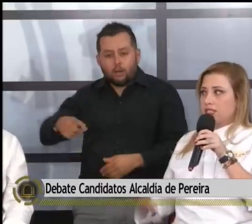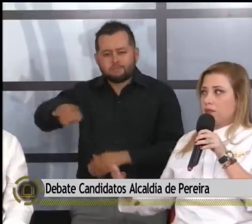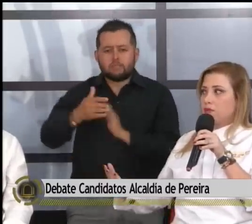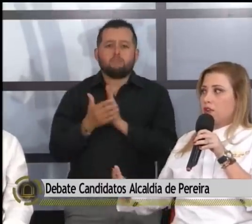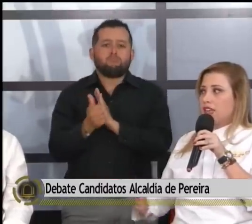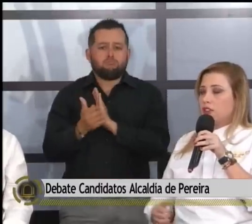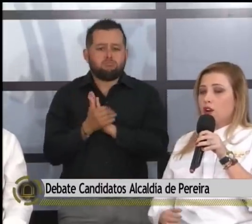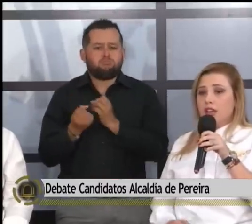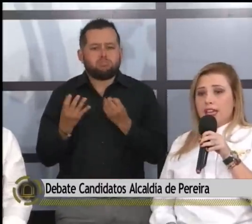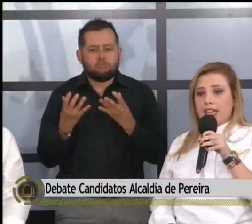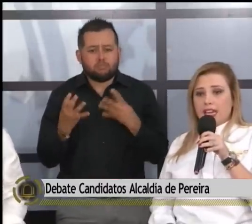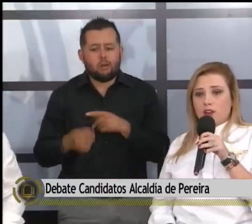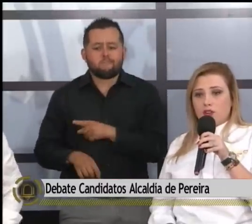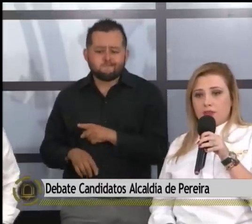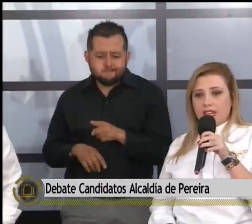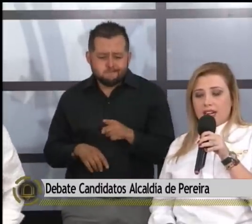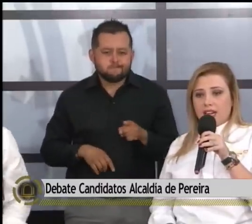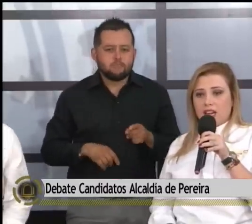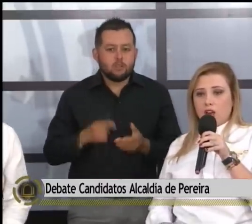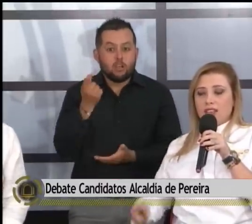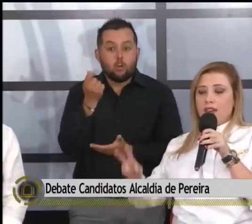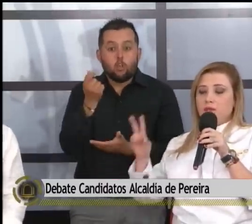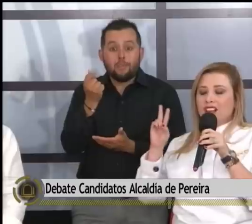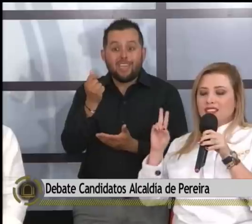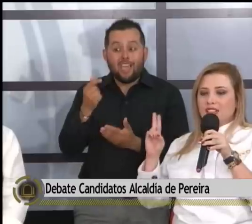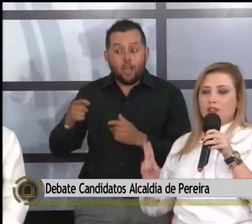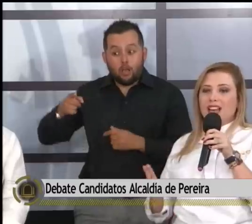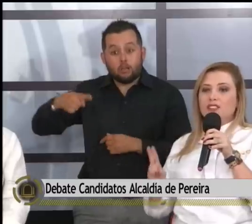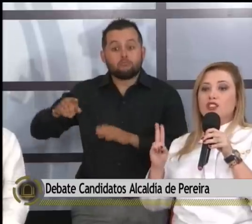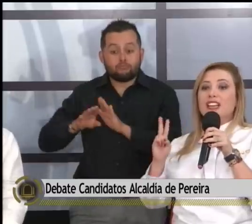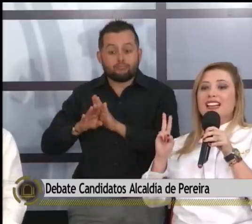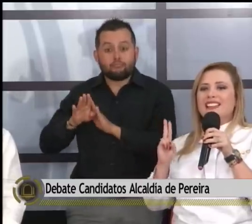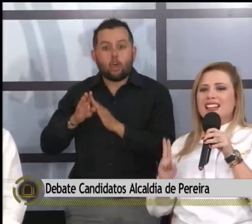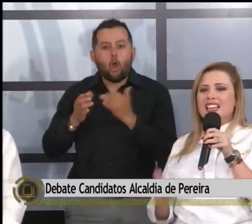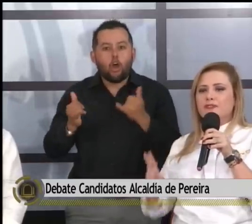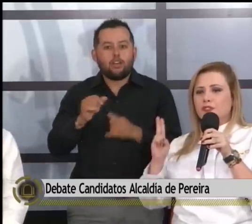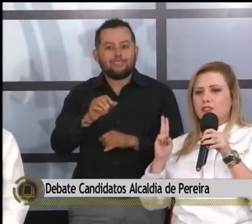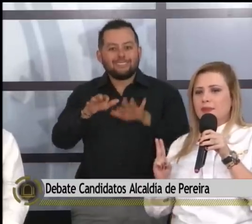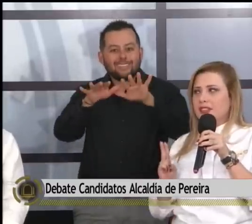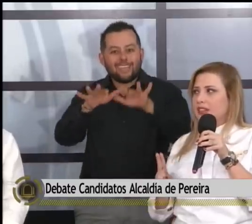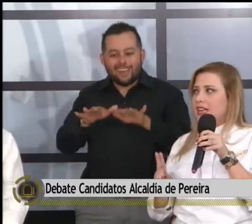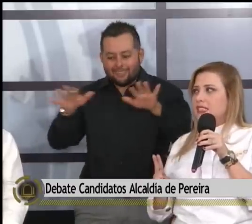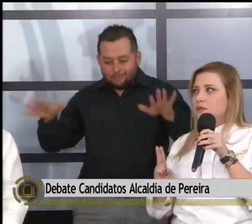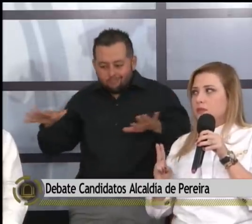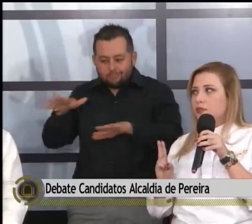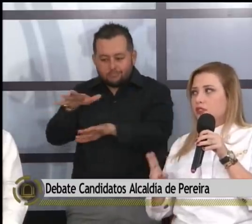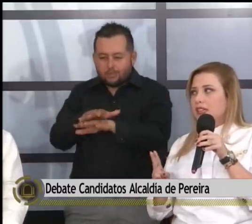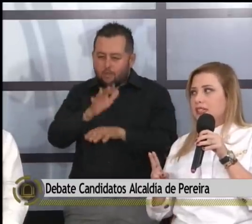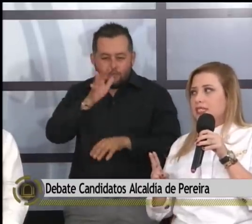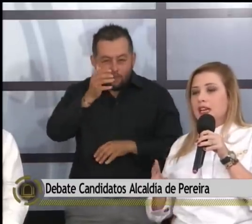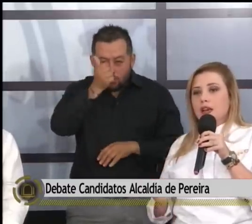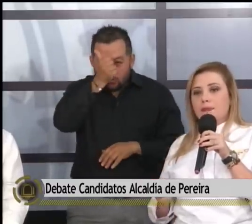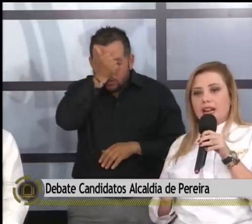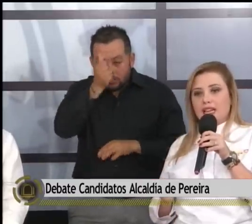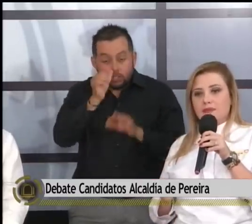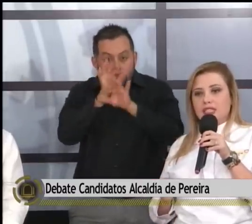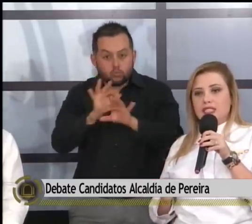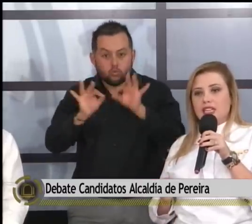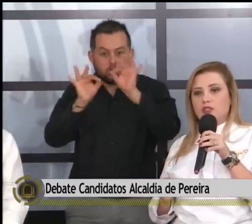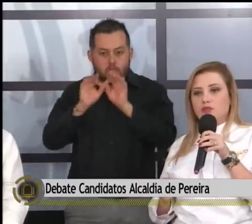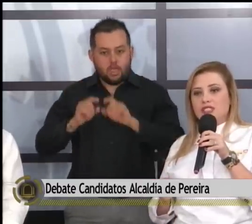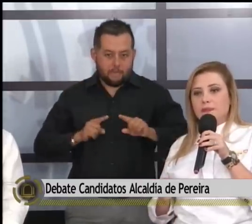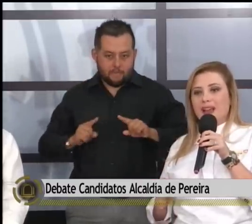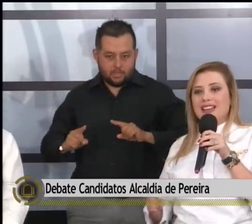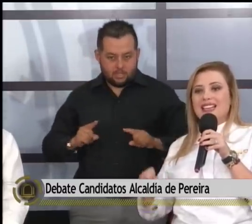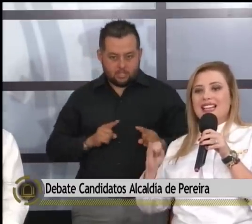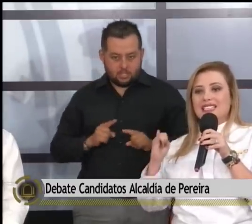nos estamos moviendo en la economía naranja. Hoy debemos articular 2 secretarías fundamentales y muy importantes para la